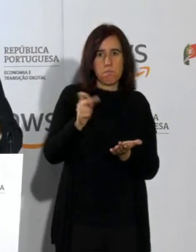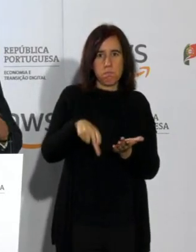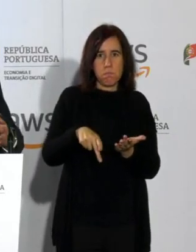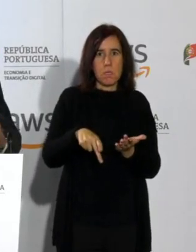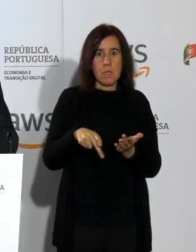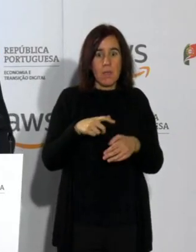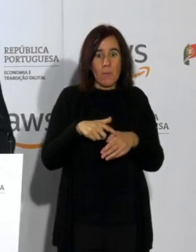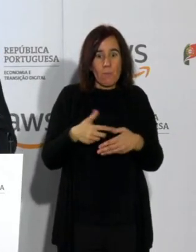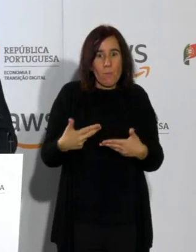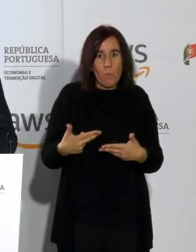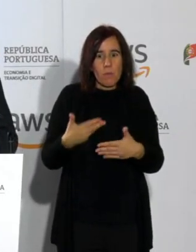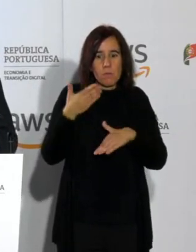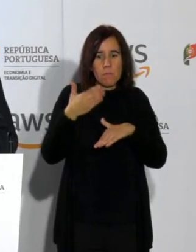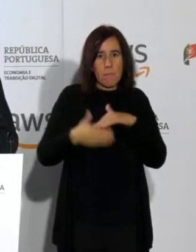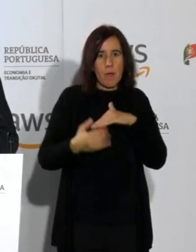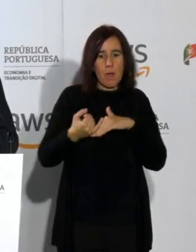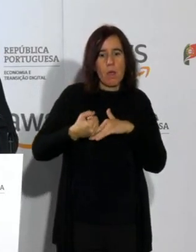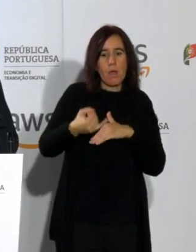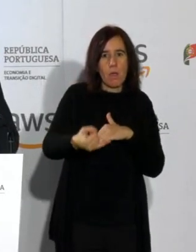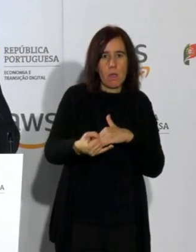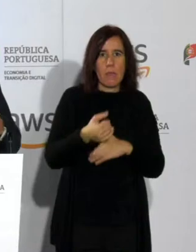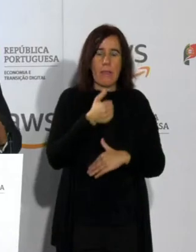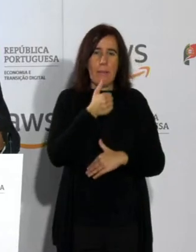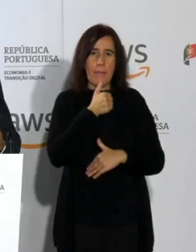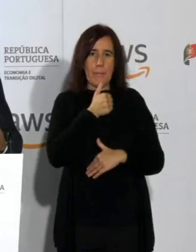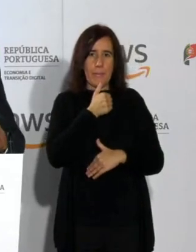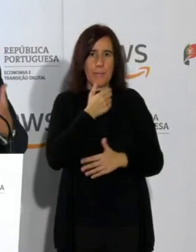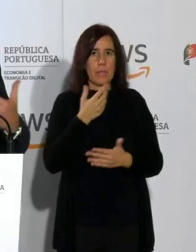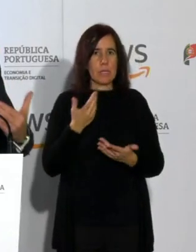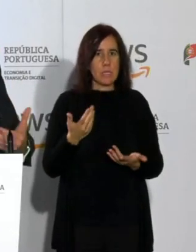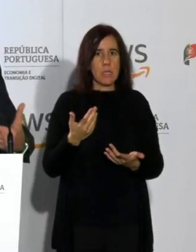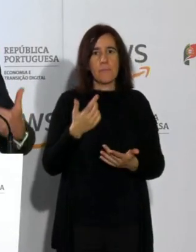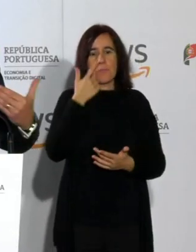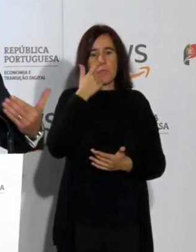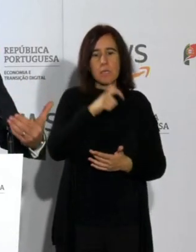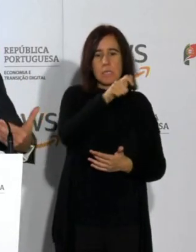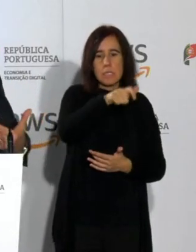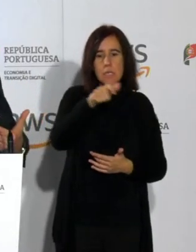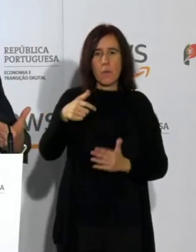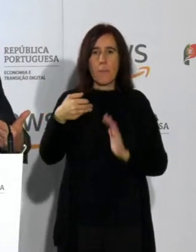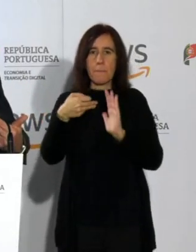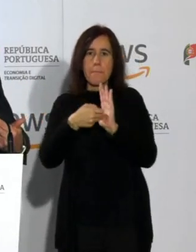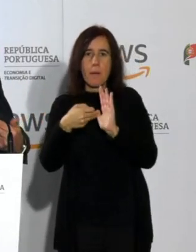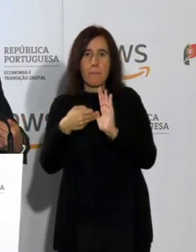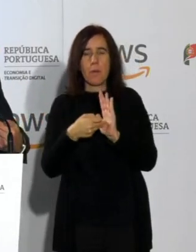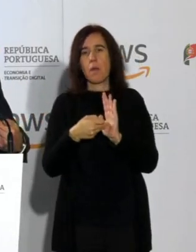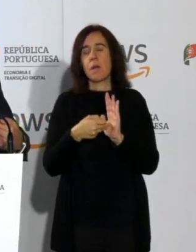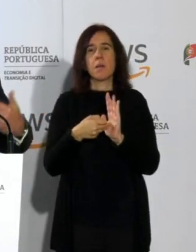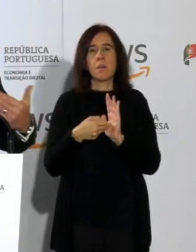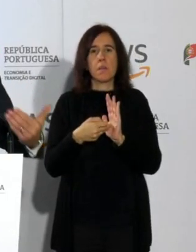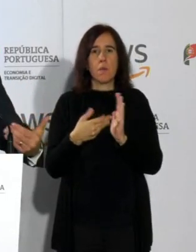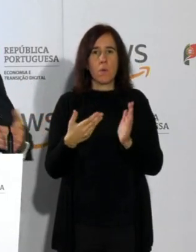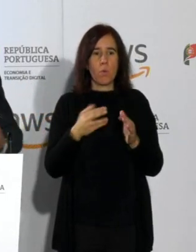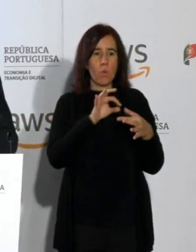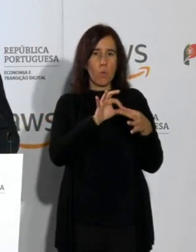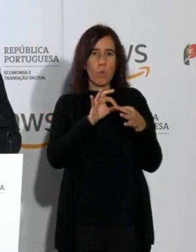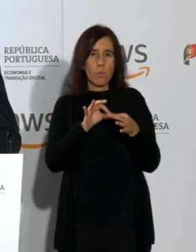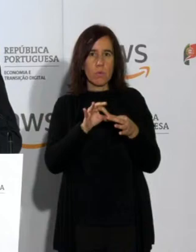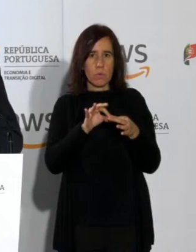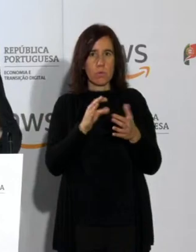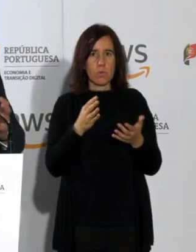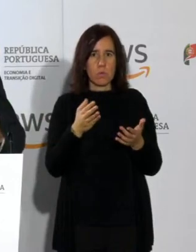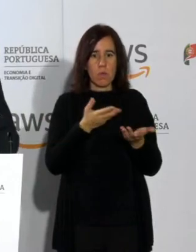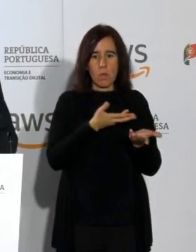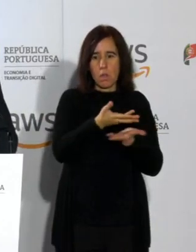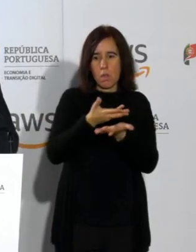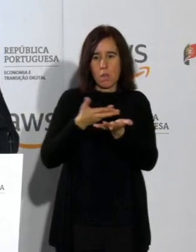um momento para o outro começarmos a relacionar-nos com cidadãos, com clientes, com colaboradores de